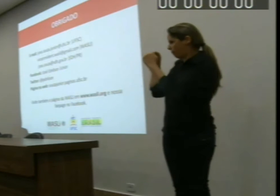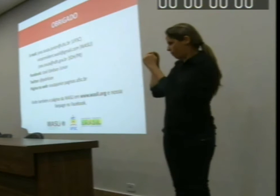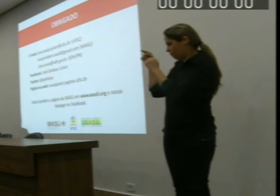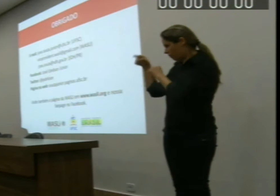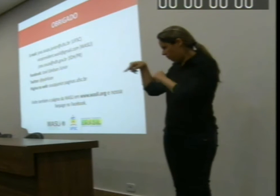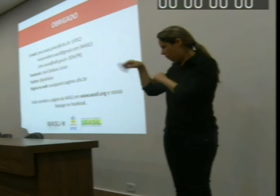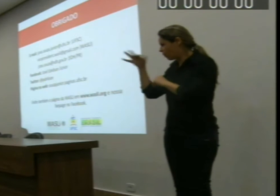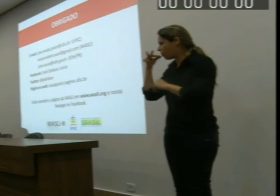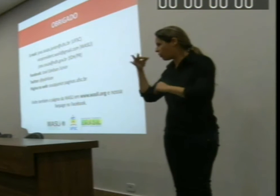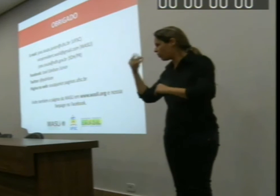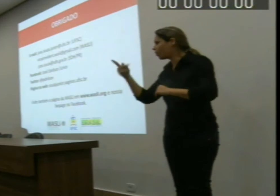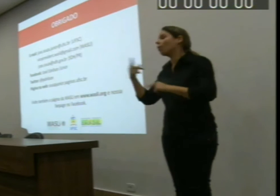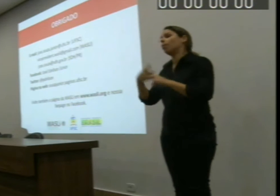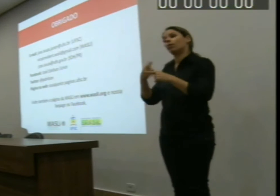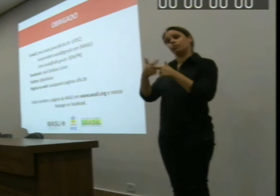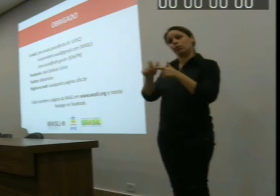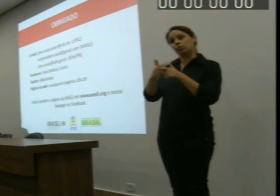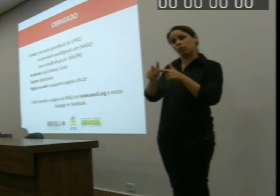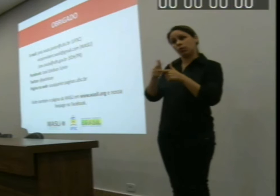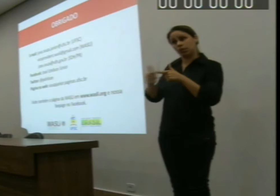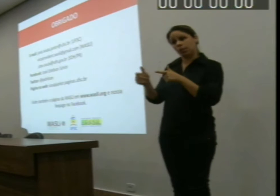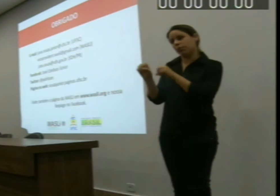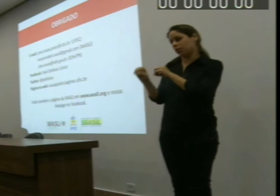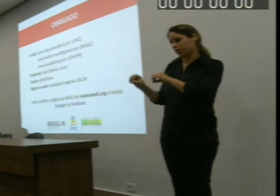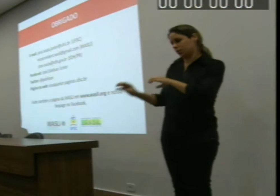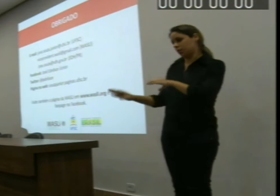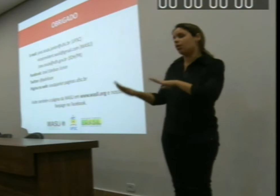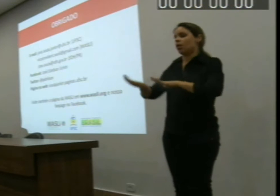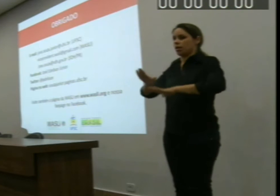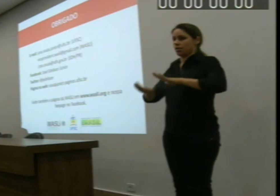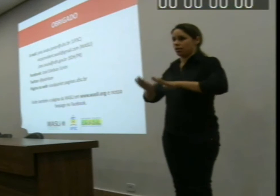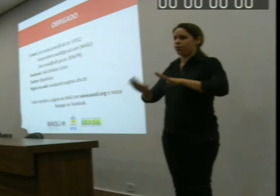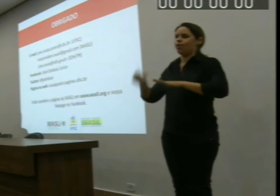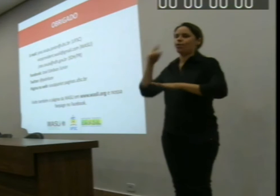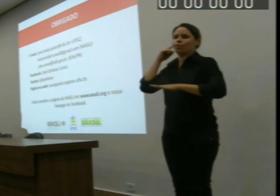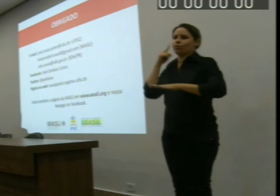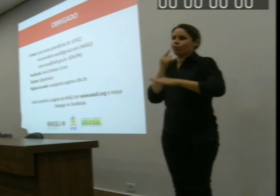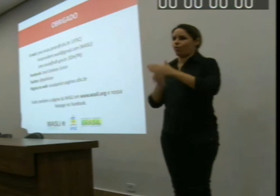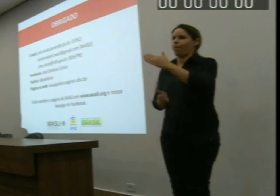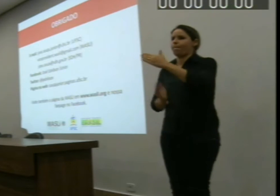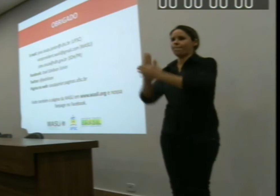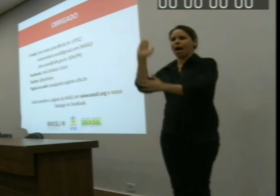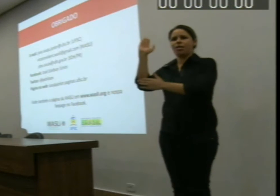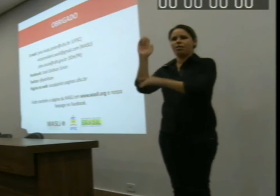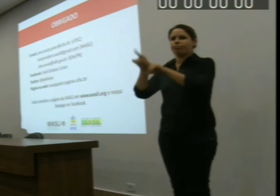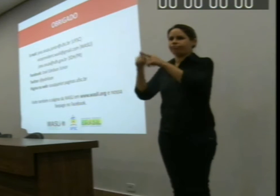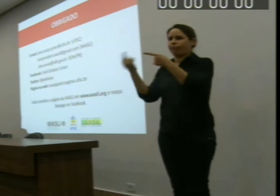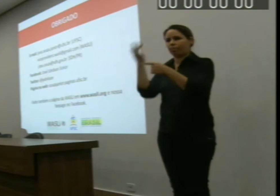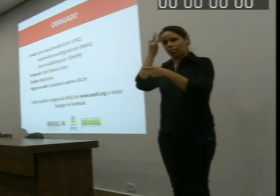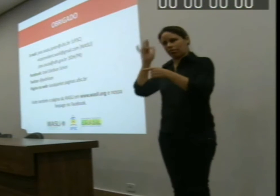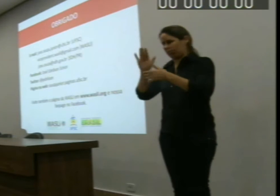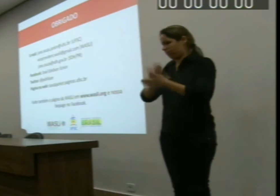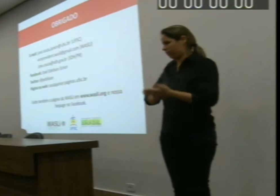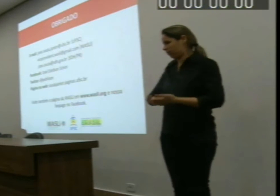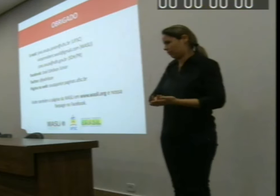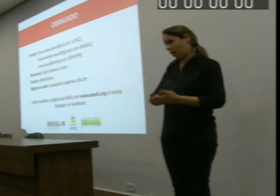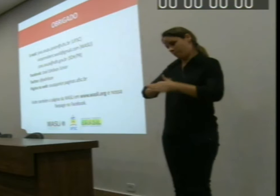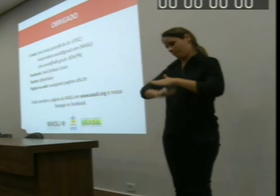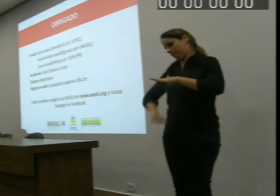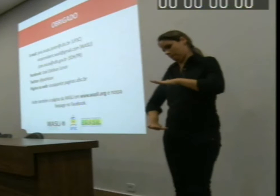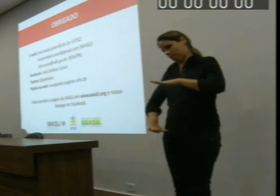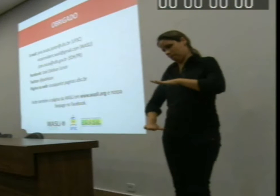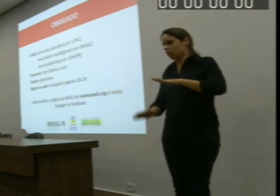vezes a a se um suo às vezes sai da escola sem aprender não significa que os outros também saíram aprendendo